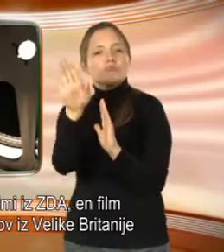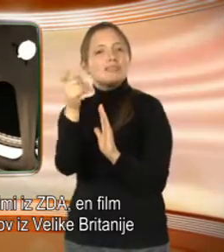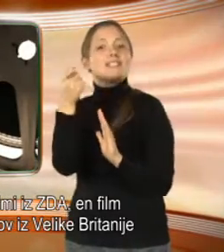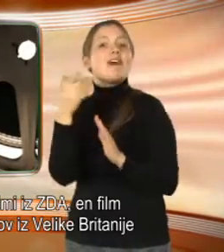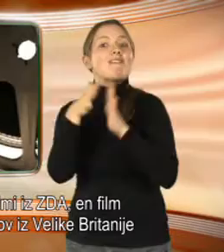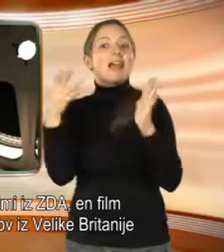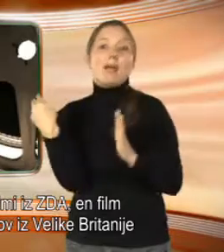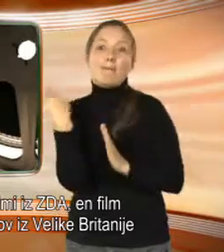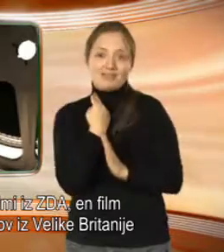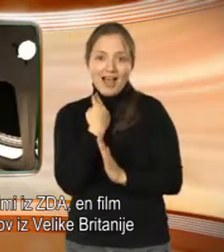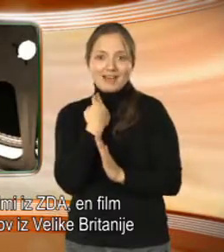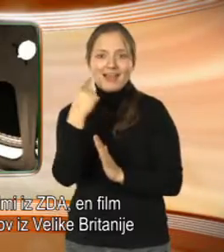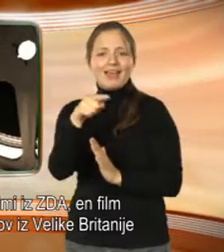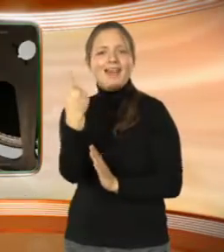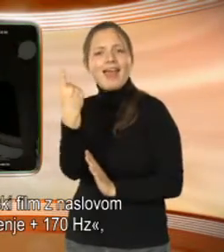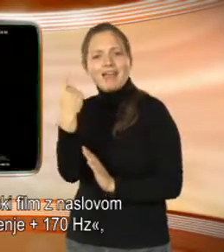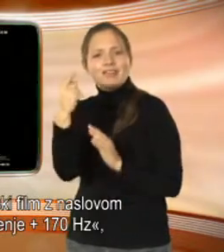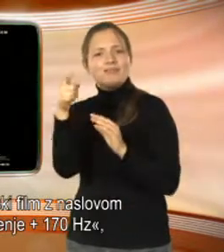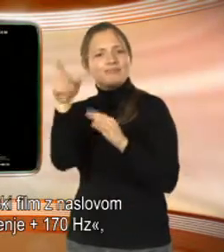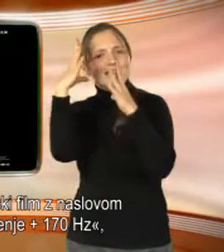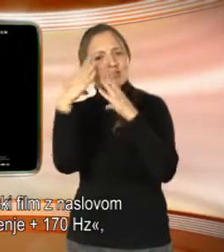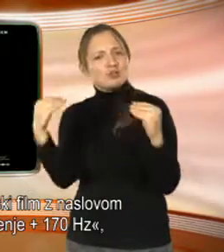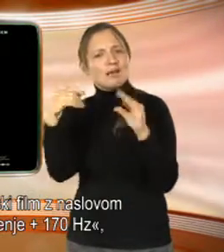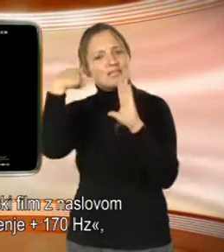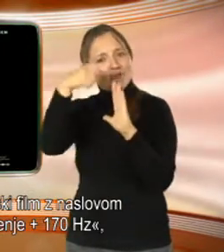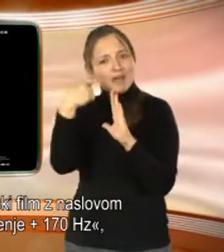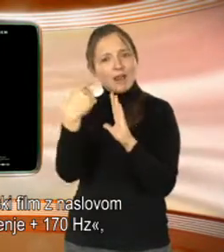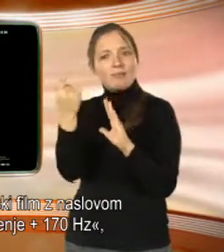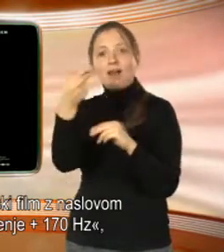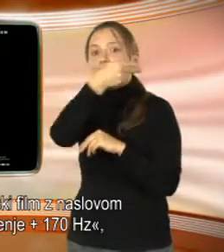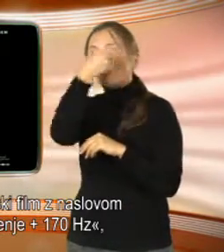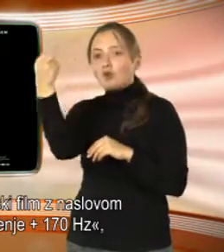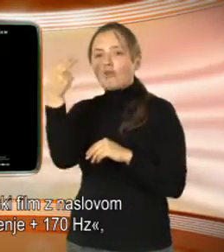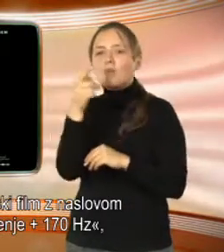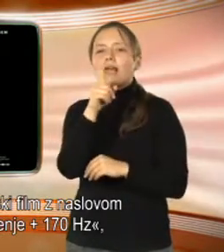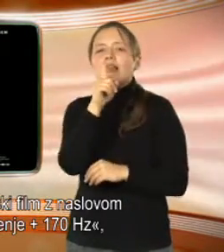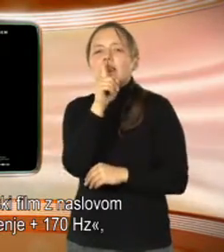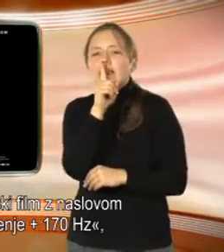poželenje plus 170 hercev, ki je osvojil prvo nagrado občinstva.